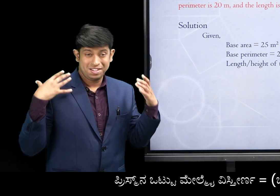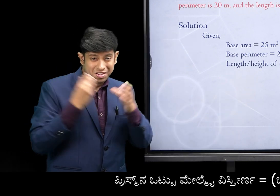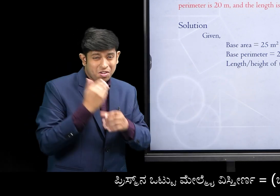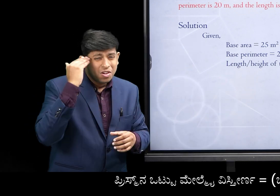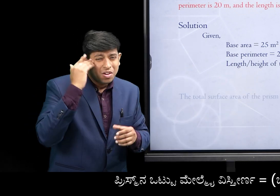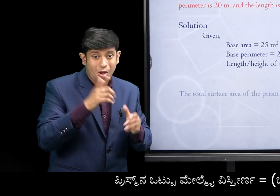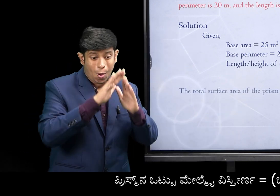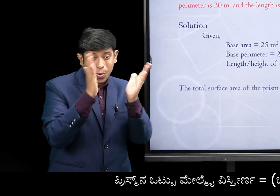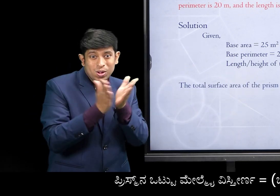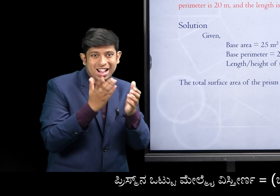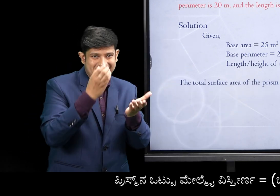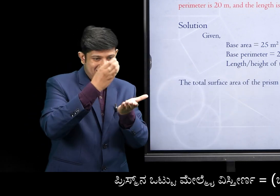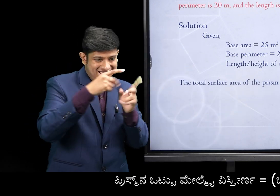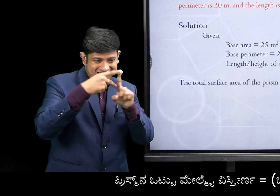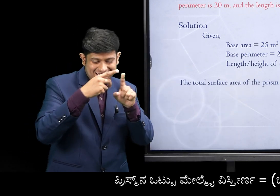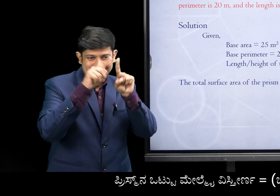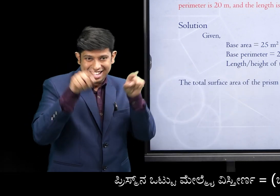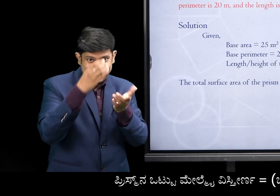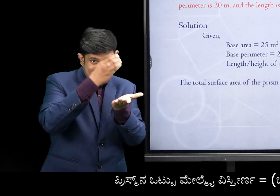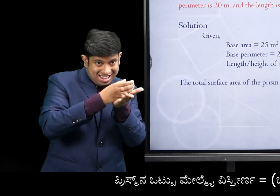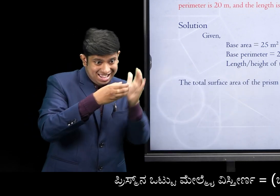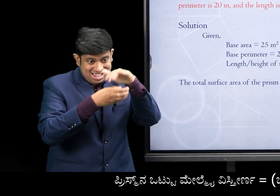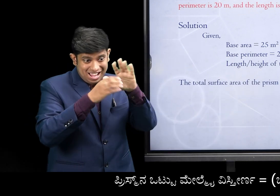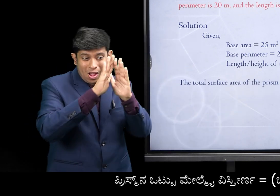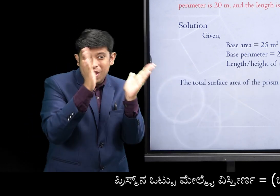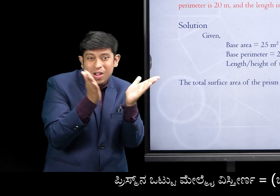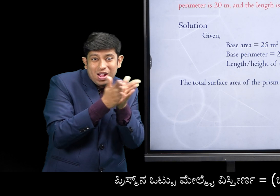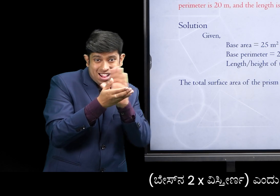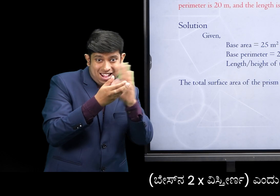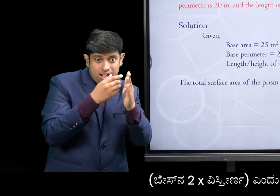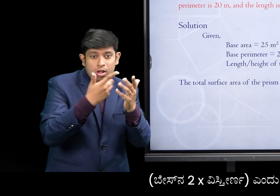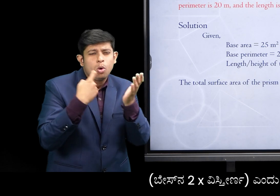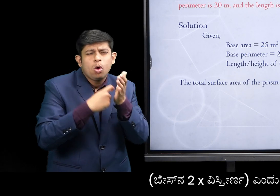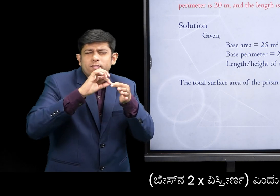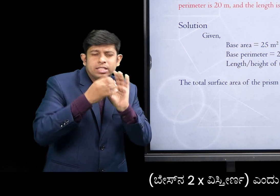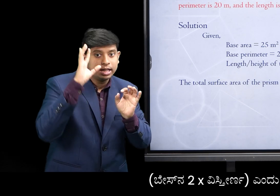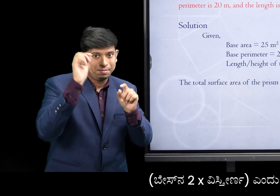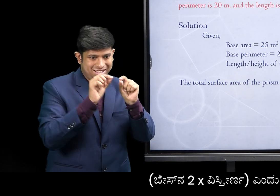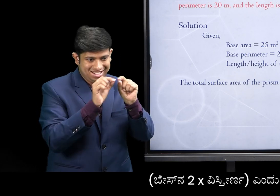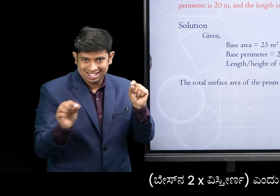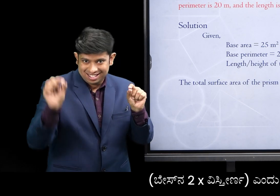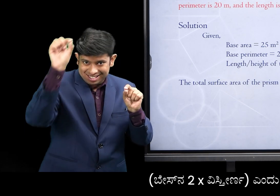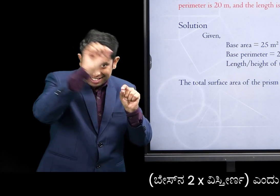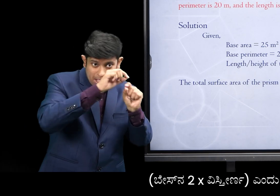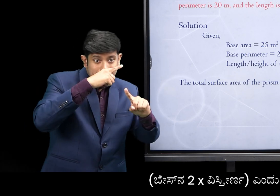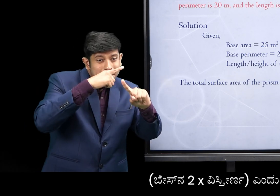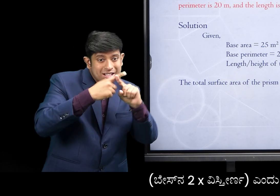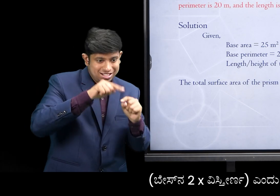ಪ್ರಿಸಂನ ಒಟ್ಟು ಮೇಲ್ಮೈ ವಿಸ್ತೀರ್ಣ ಇಸ್ ಈಕ್ವಲ್ ಟು ಬೇಸ್ ಇಂಟು ಎತ್ತರದ ಪರಿಧಿ ಬೇಸ್ 2 ಇಂಟು ವಿಸ್ತೀರ್ಣ ಎಂದು ನಮಗೆ ತಿಳಿದಿದೆ.